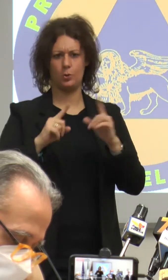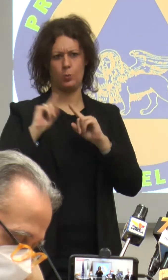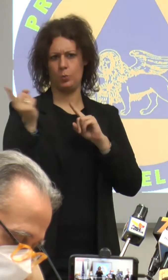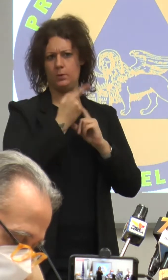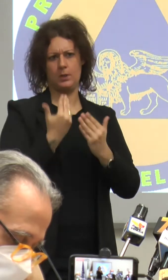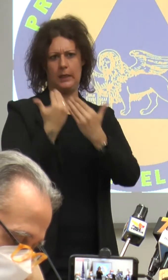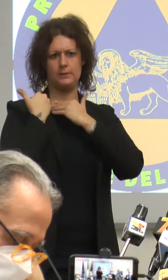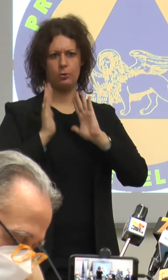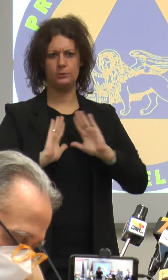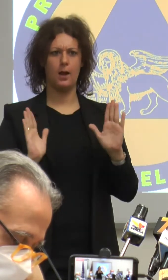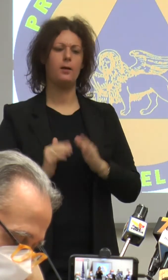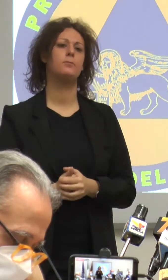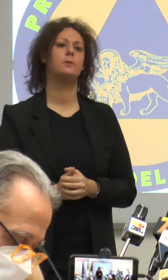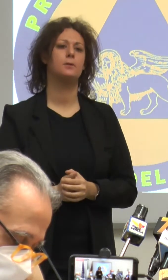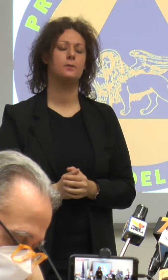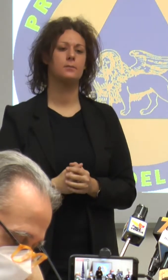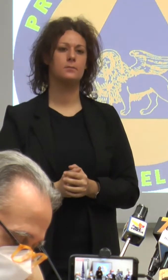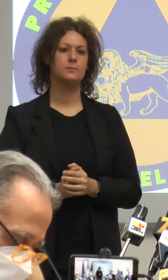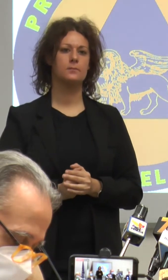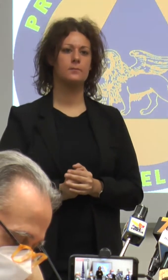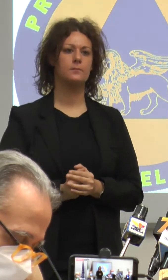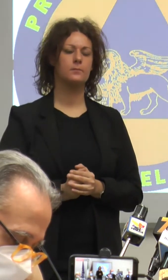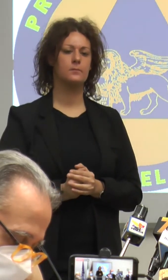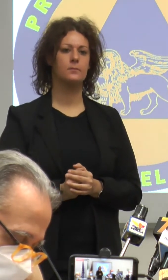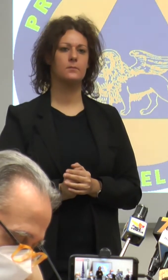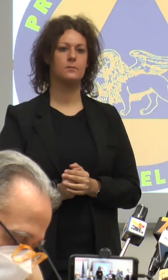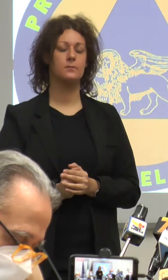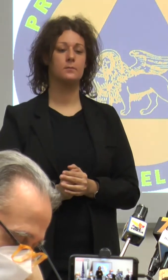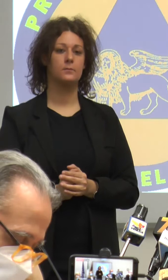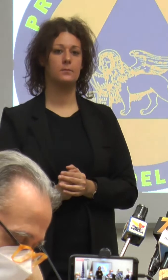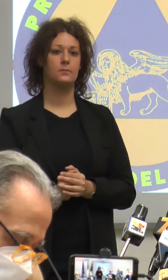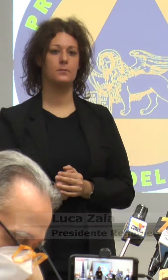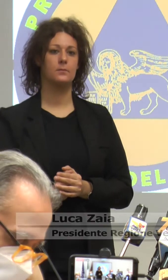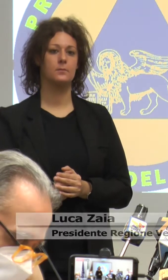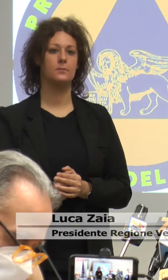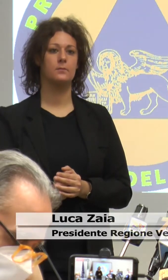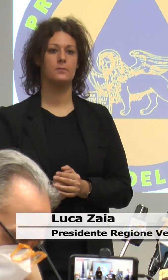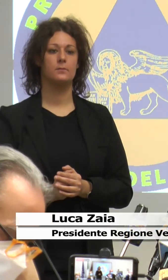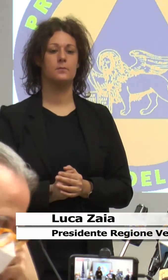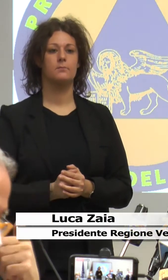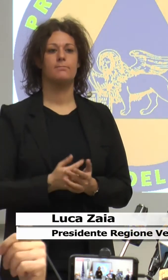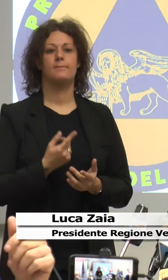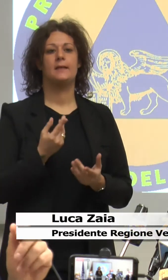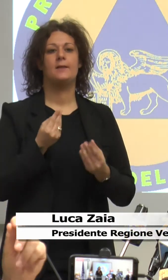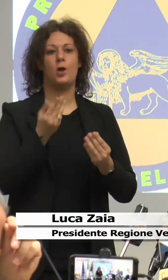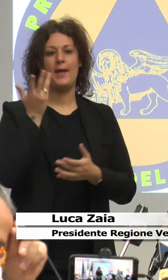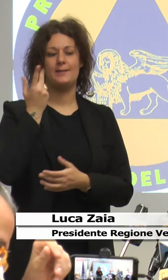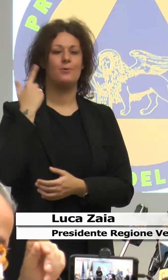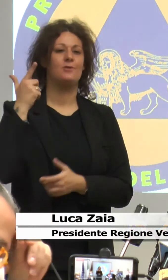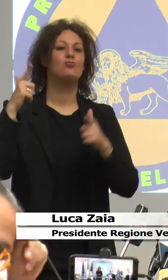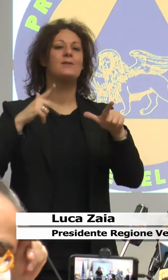stati collegati per tutto il tempo. Dico che, faccio degli esempi, cioè una città come